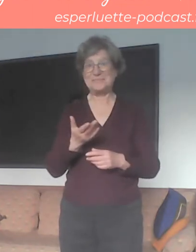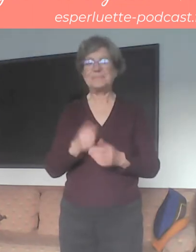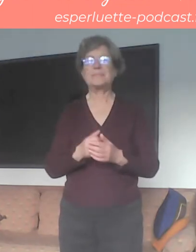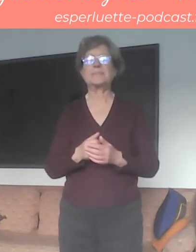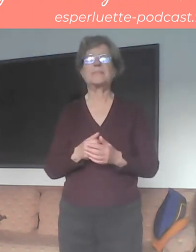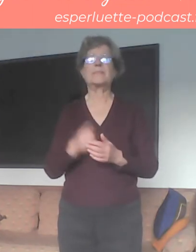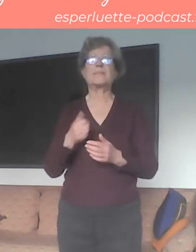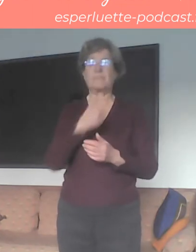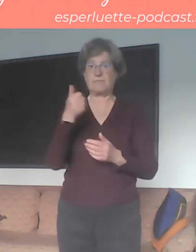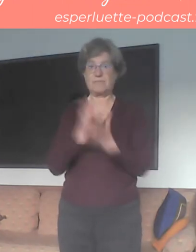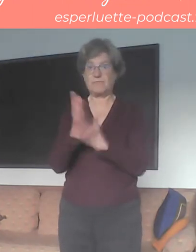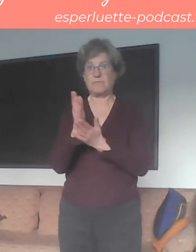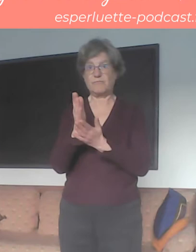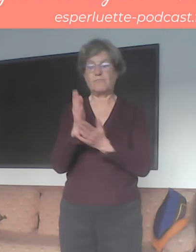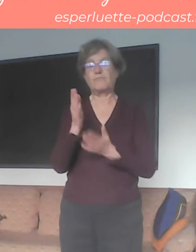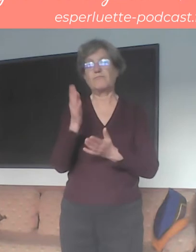j'ai fait la connaissance de personnes